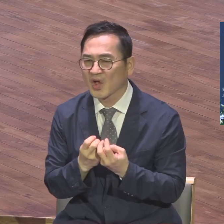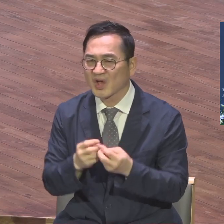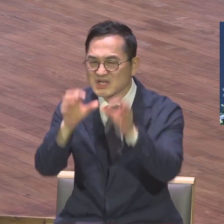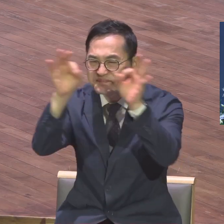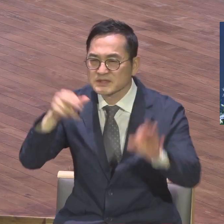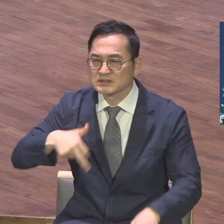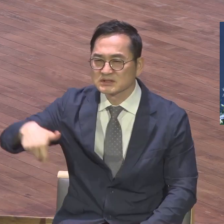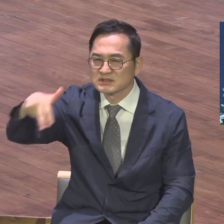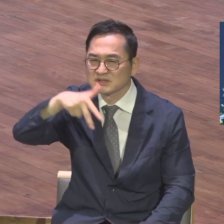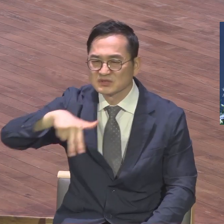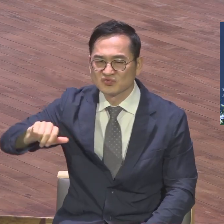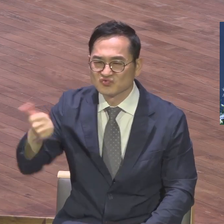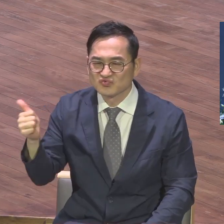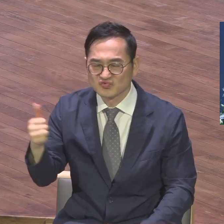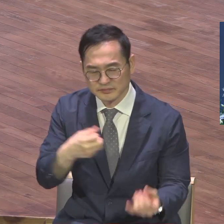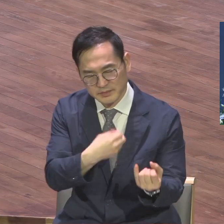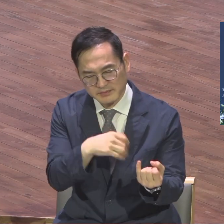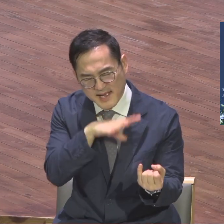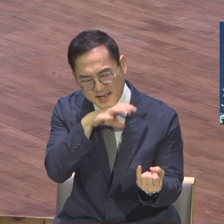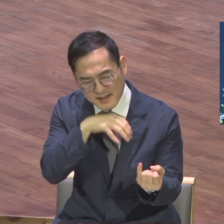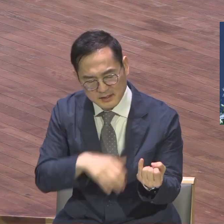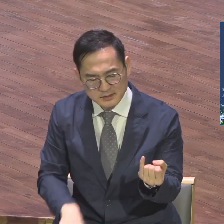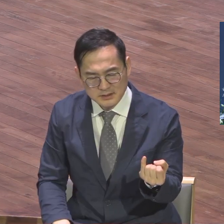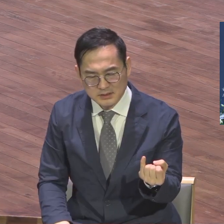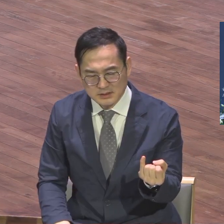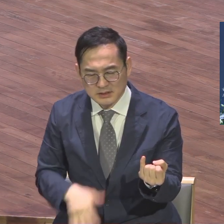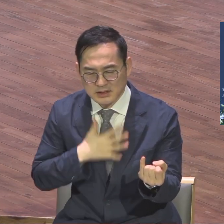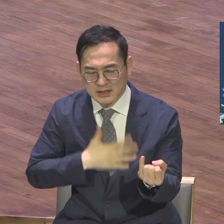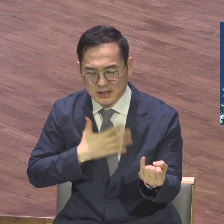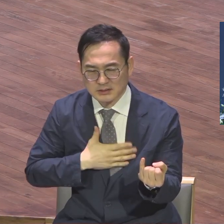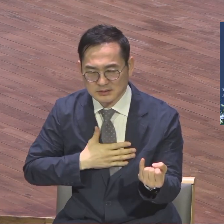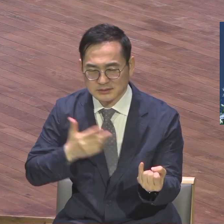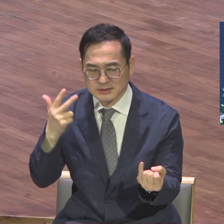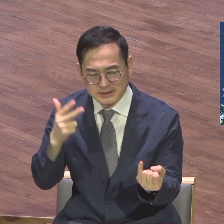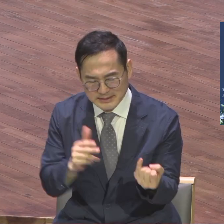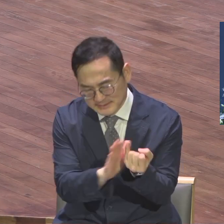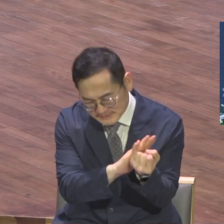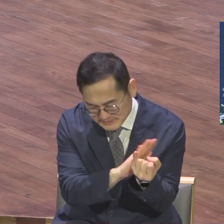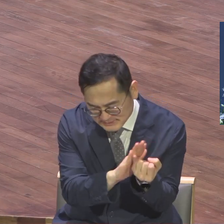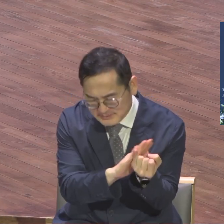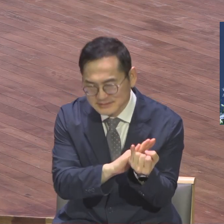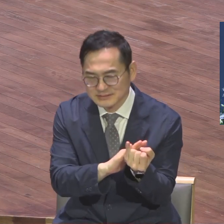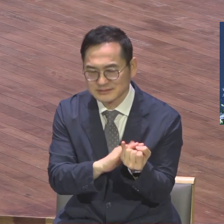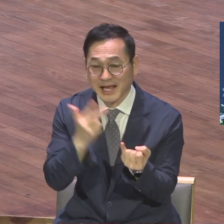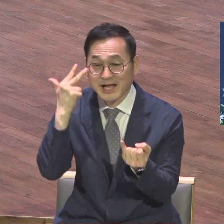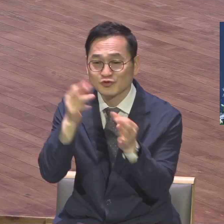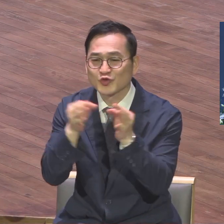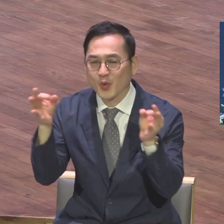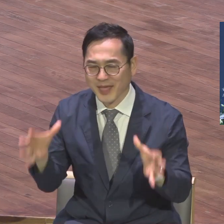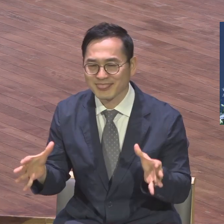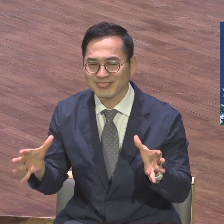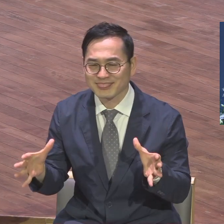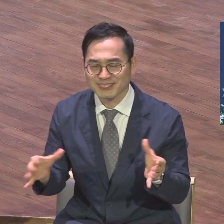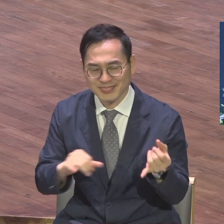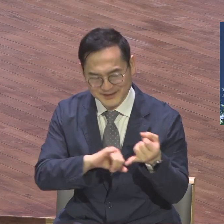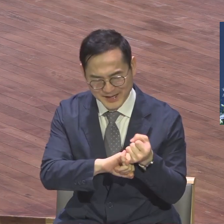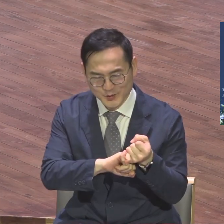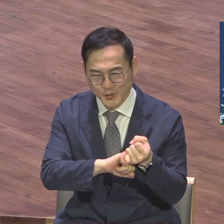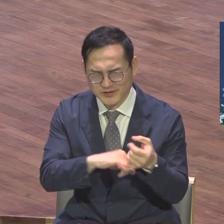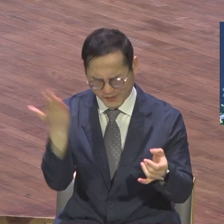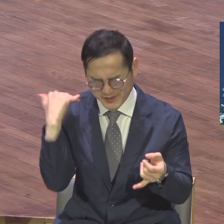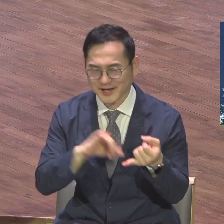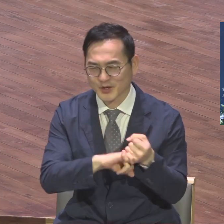올라다니느냐 그 말에 제가 이번 한 주간 스케줄을 잡았습니다. 그러면 약속도 있고